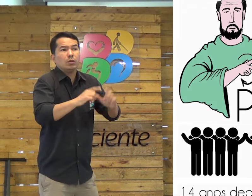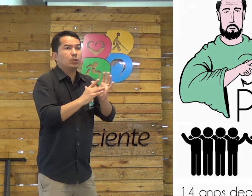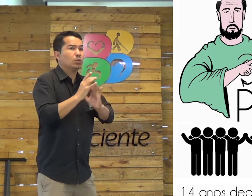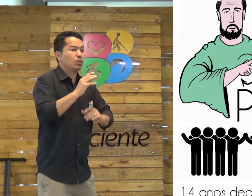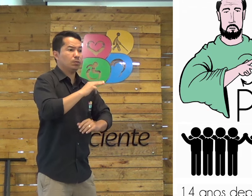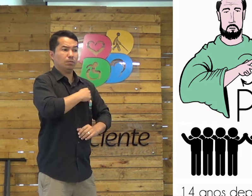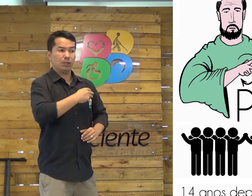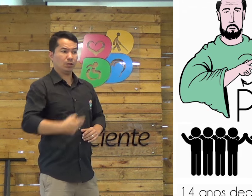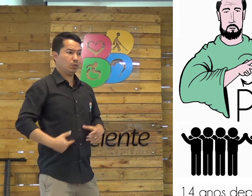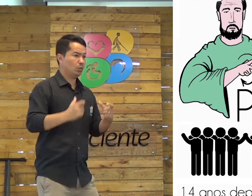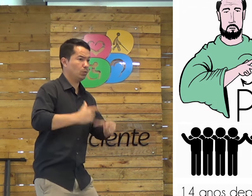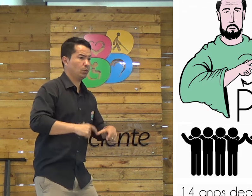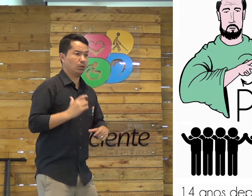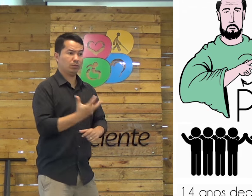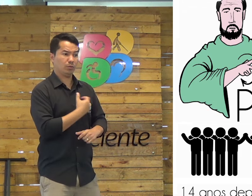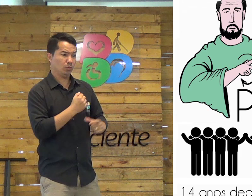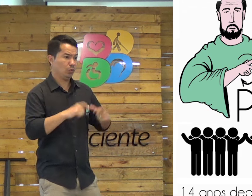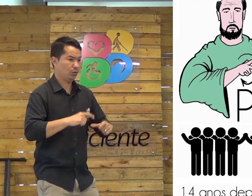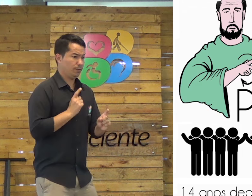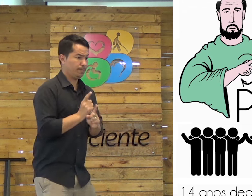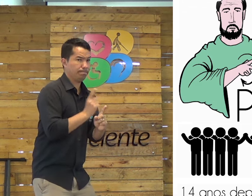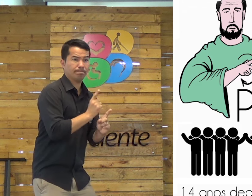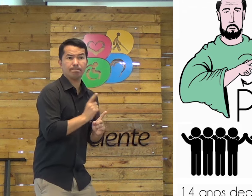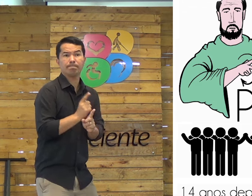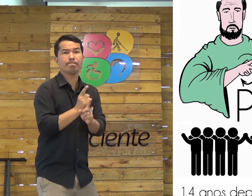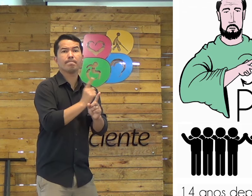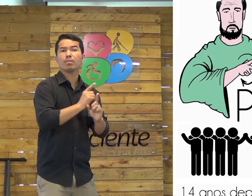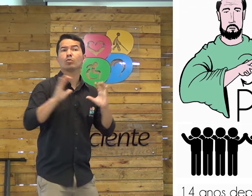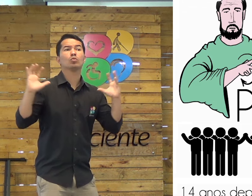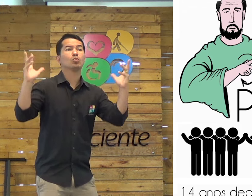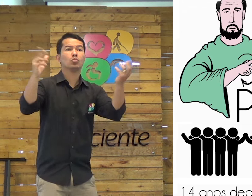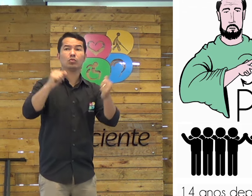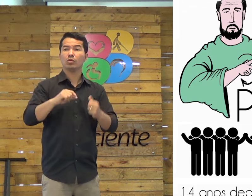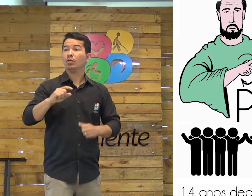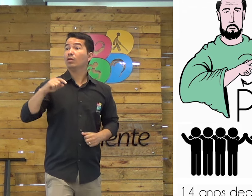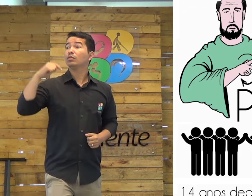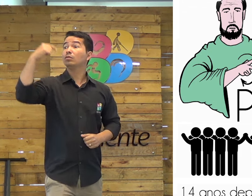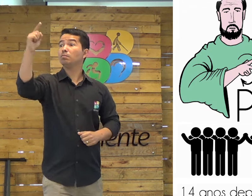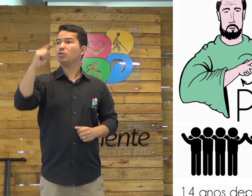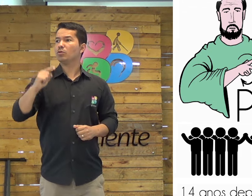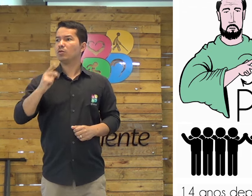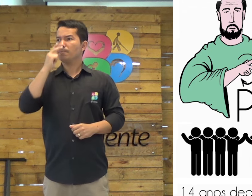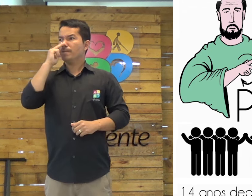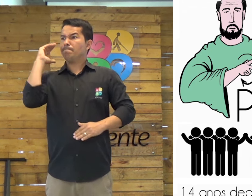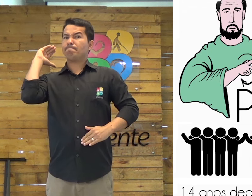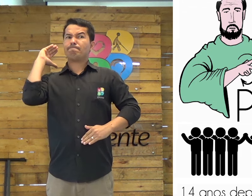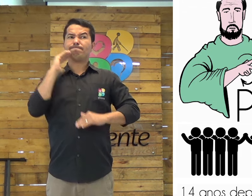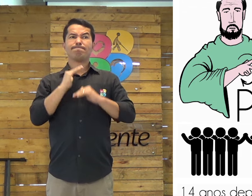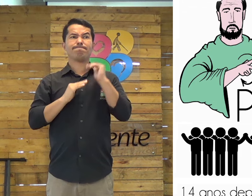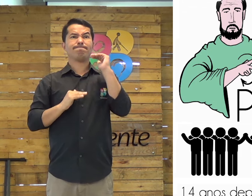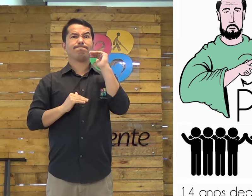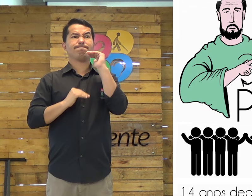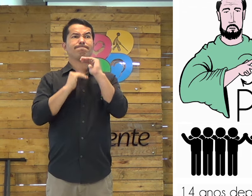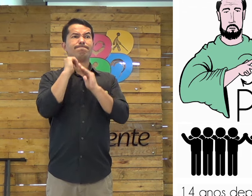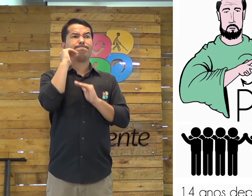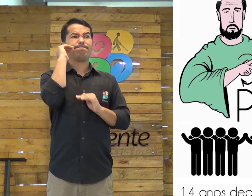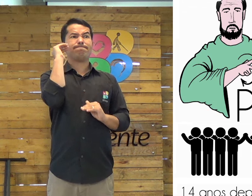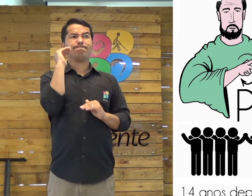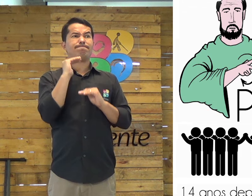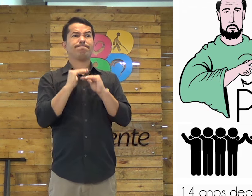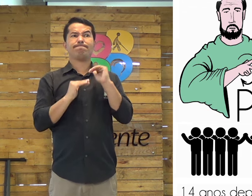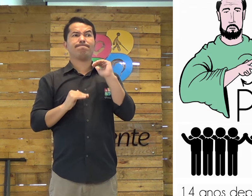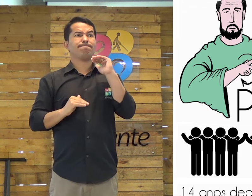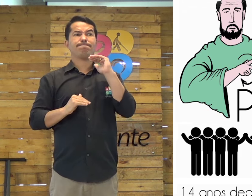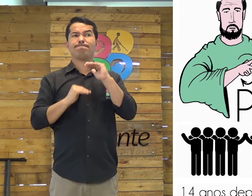estudando, pesquisando, tentando encontrar Jesus na Bíblia, tentando realmente conhecê-lo. E parece que